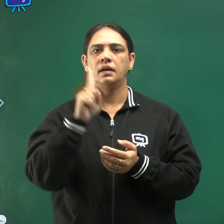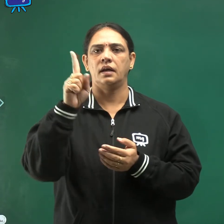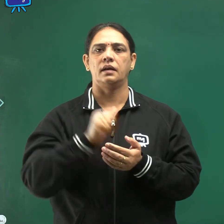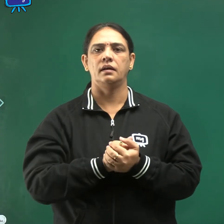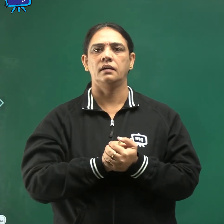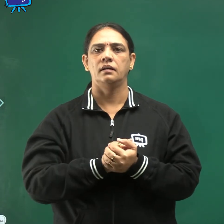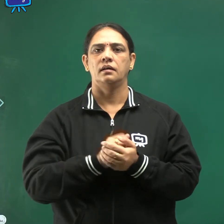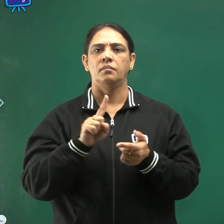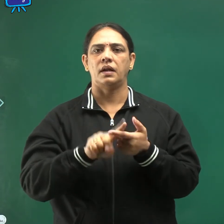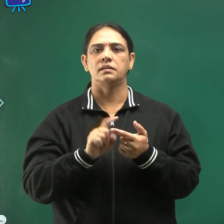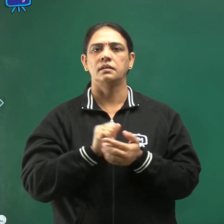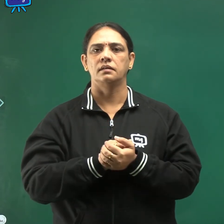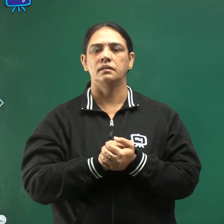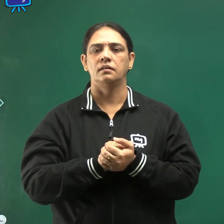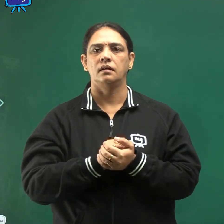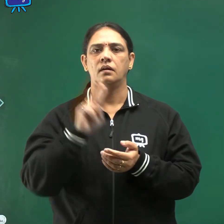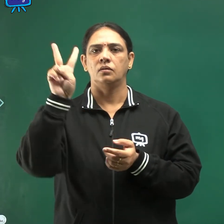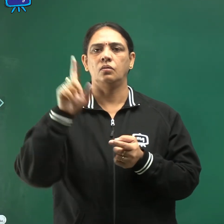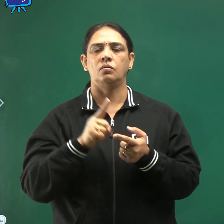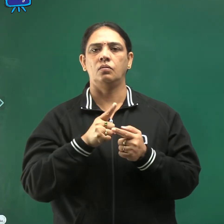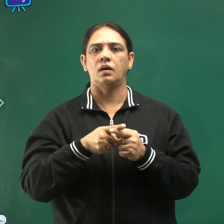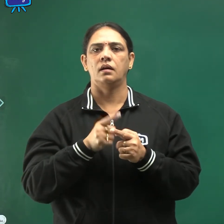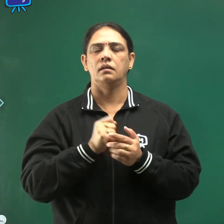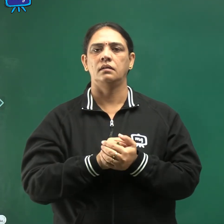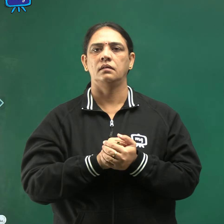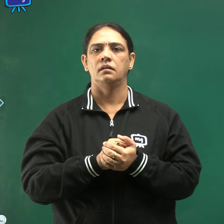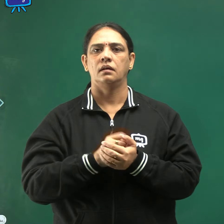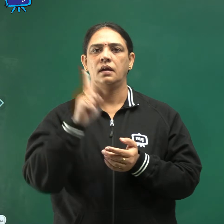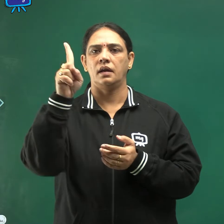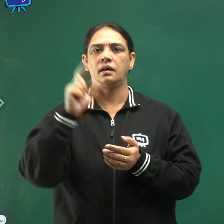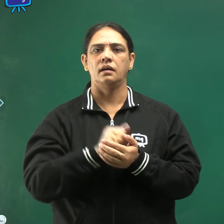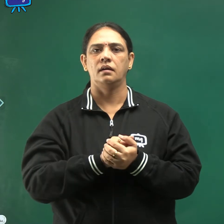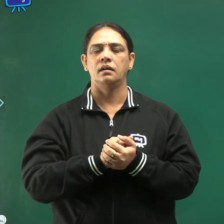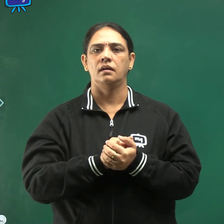1 प्लस 2 गुणा 1